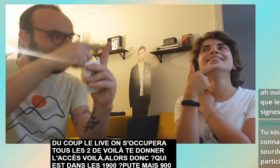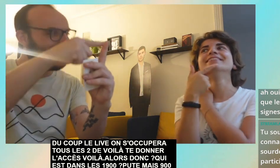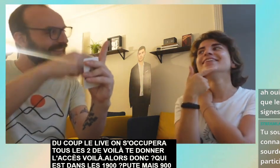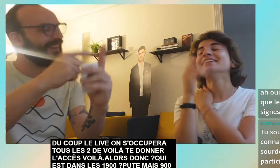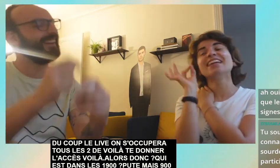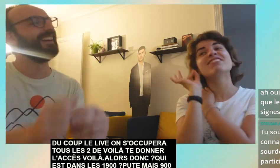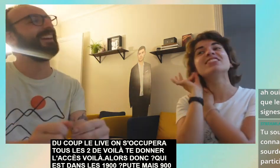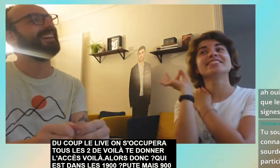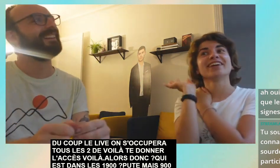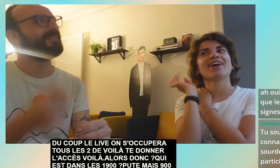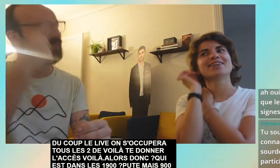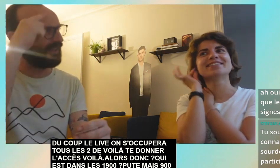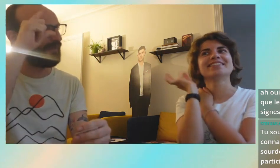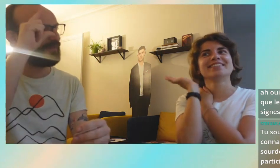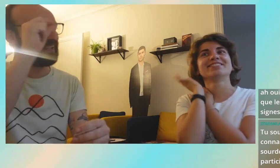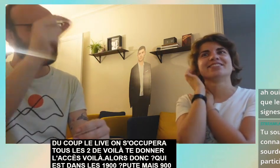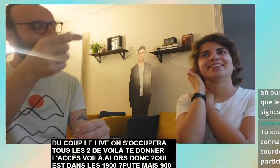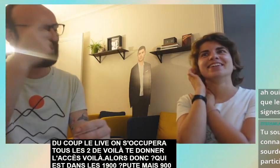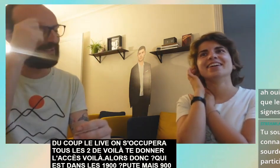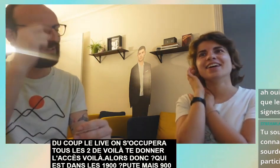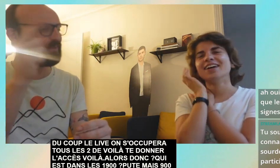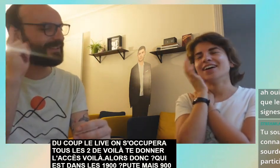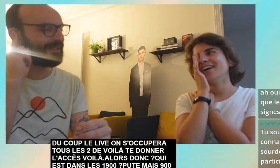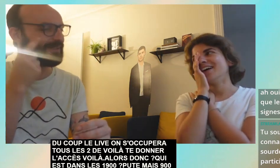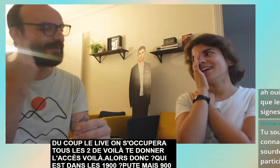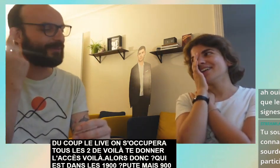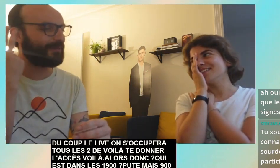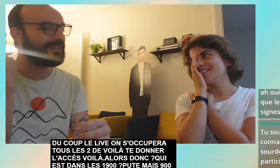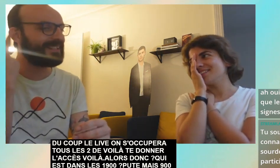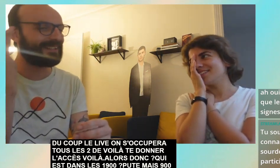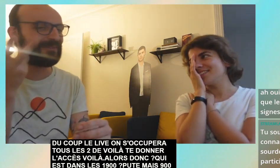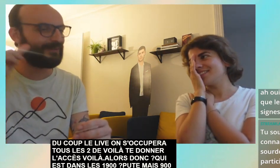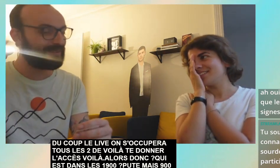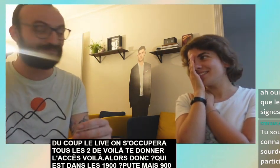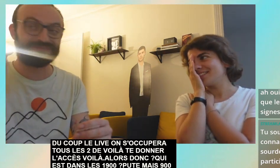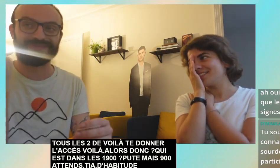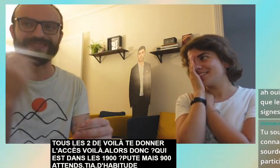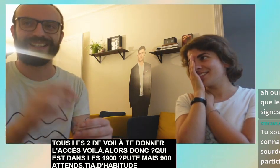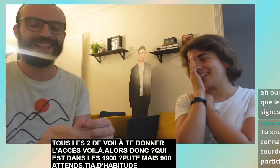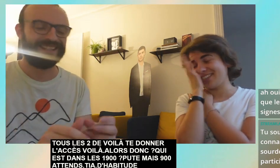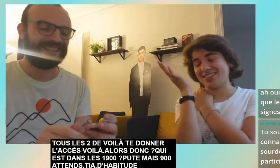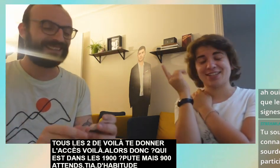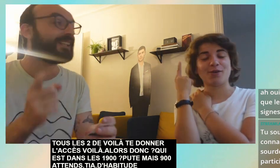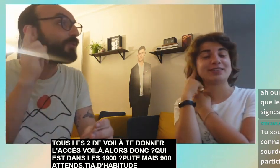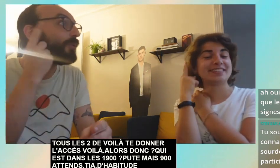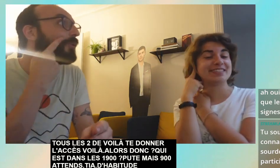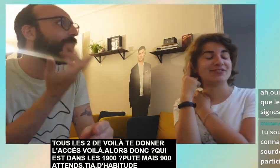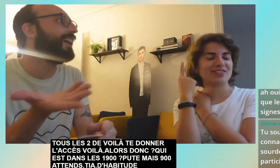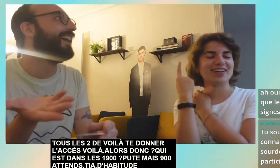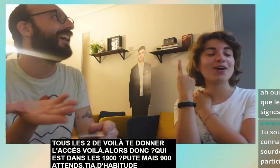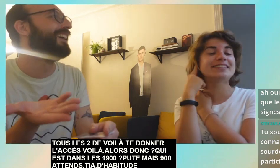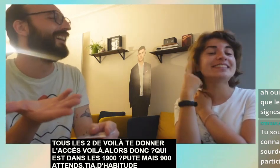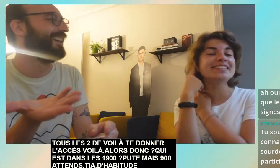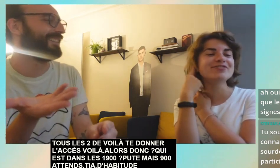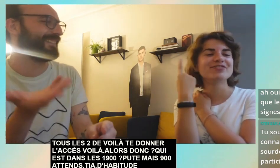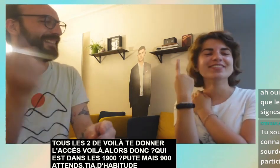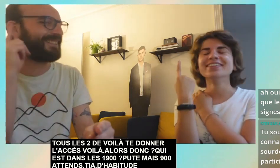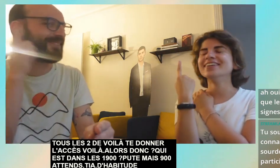déficient. Déficient auditif. Déficience auditive. Les sourds, quoi. Les